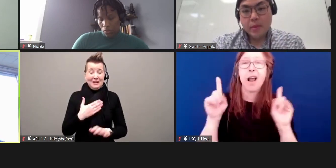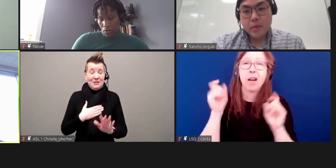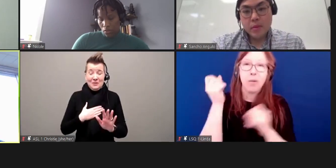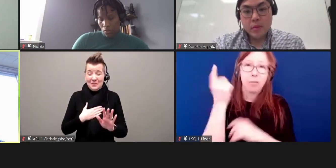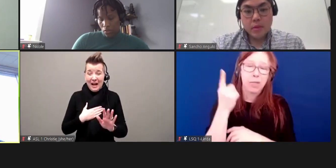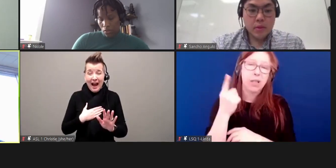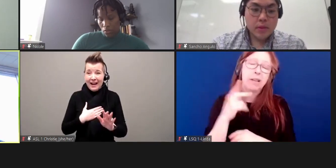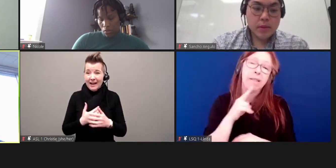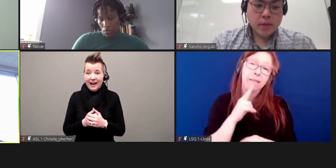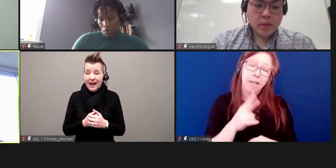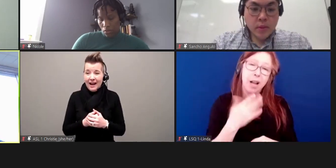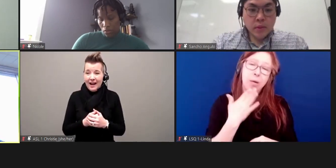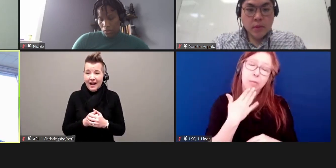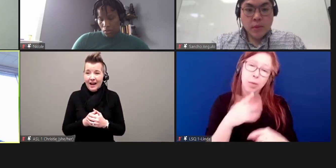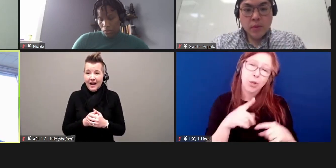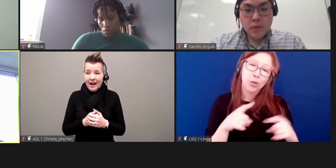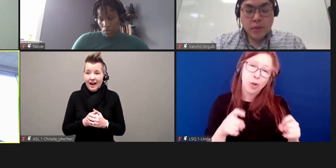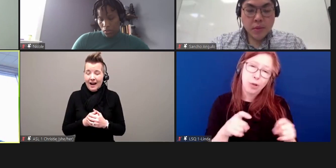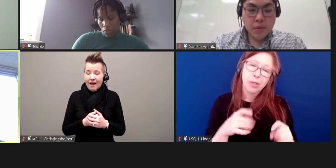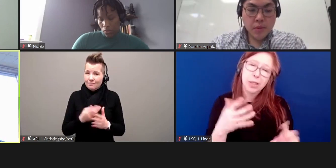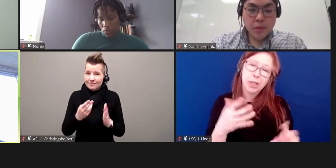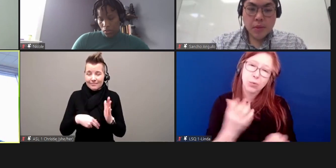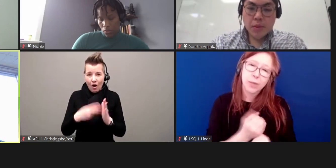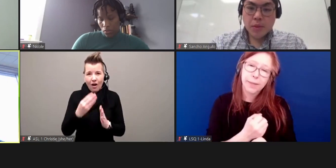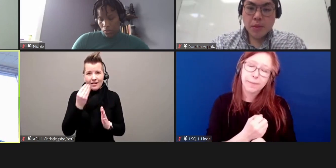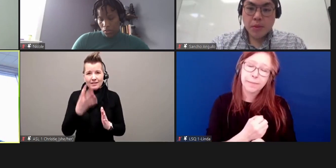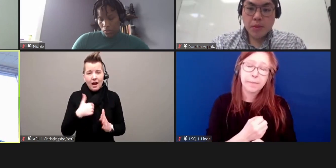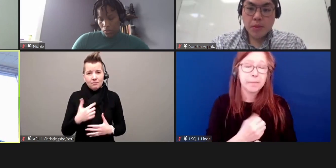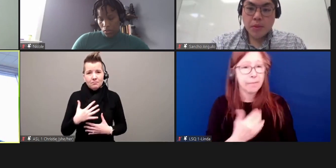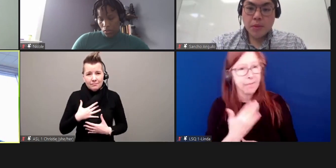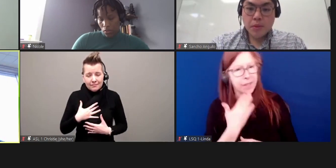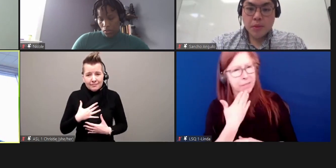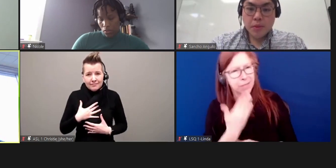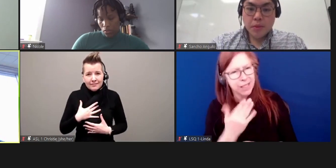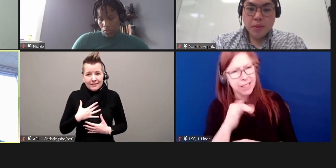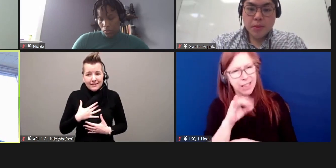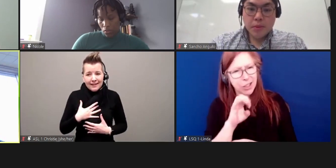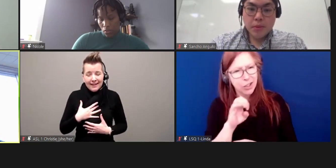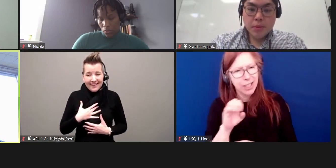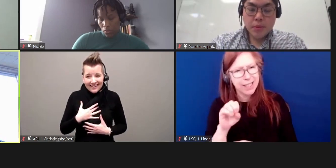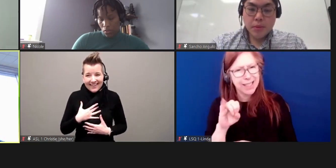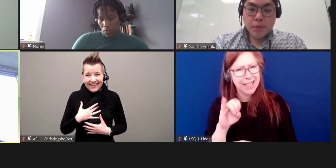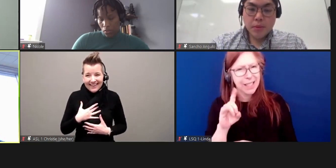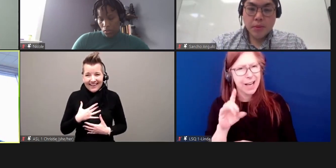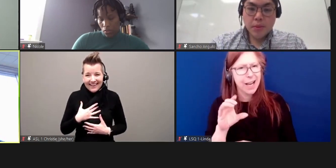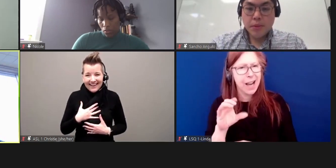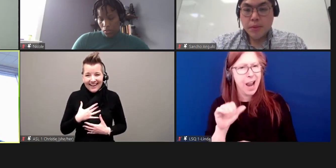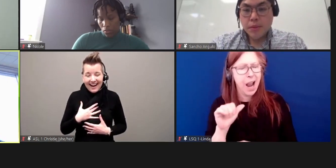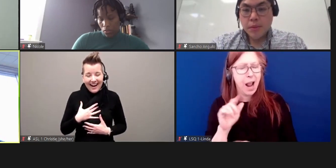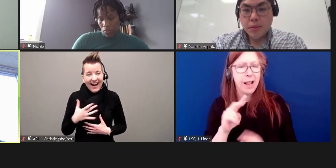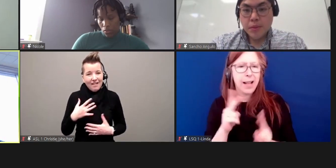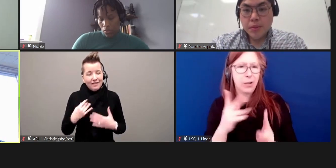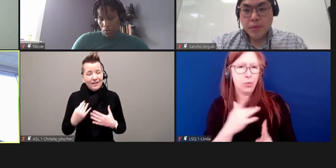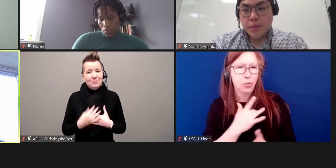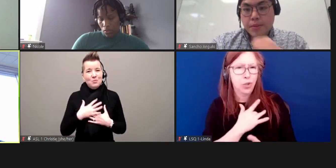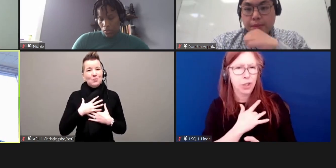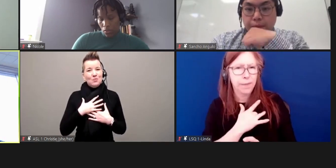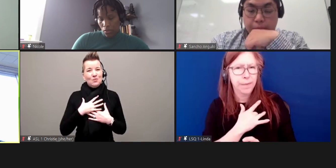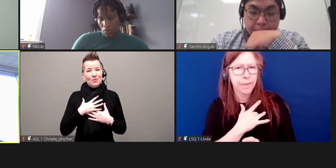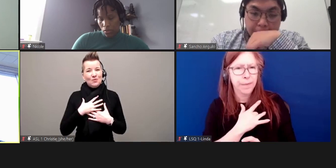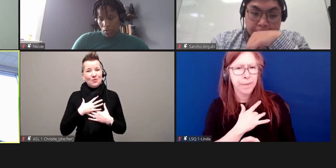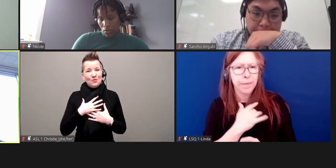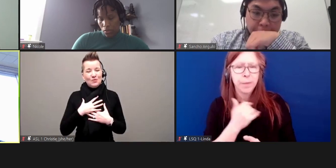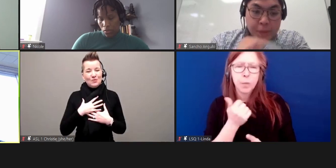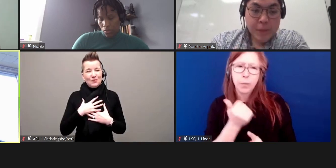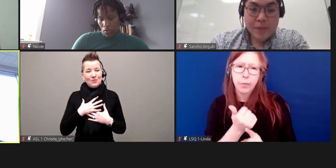accomplie. Merci, Jessica. Je suis extrêmement touchée parce que vous parlez